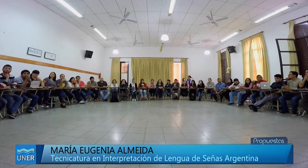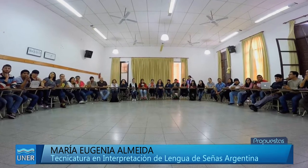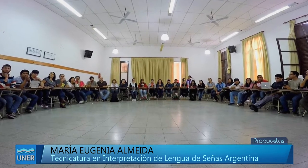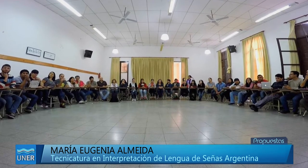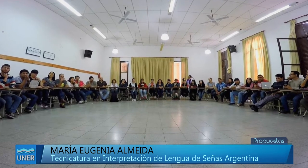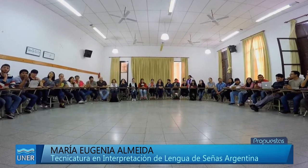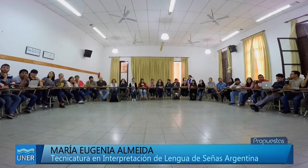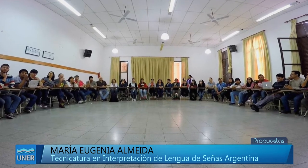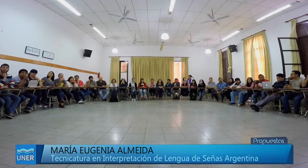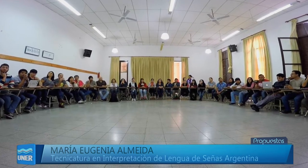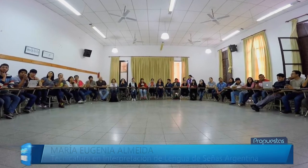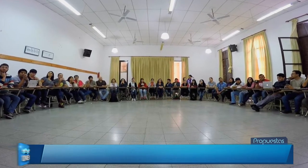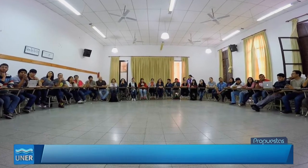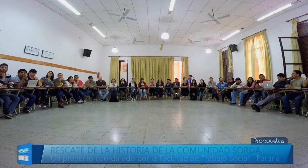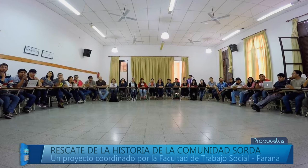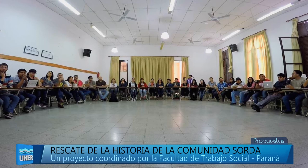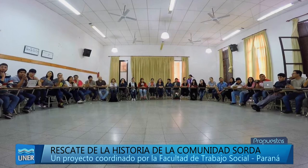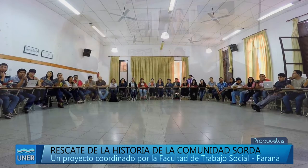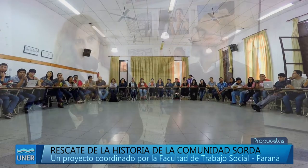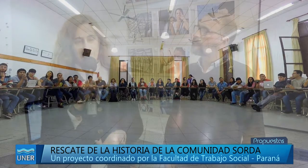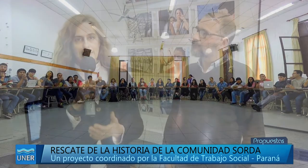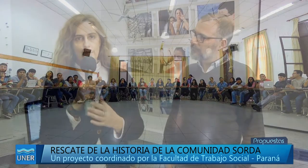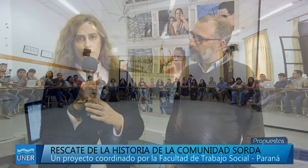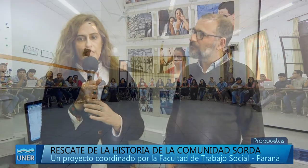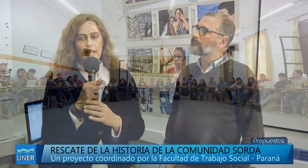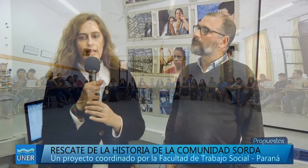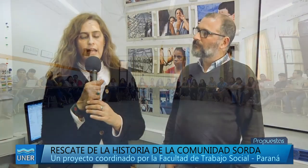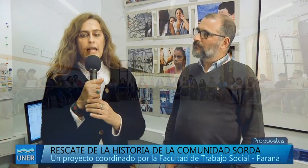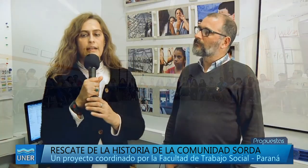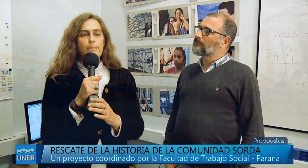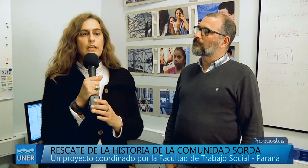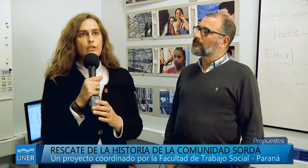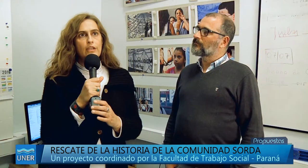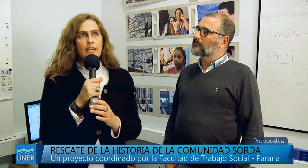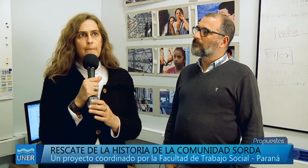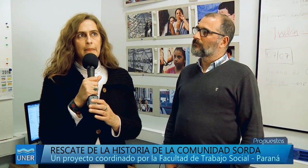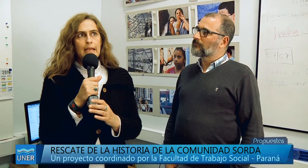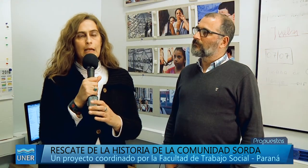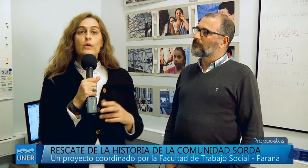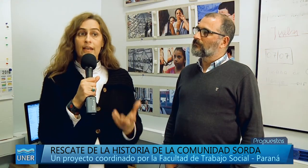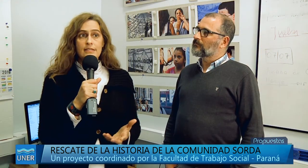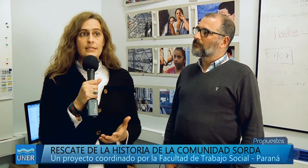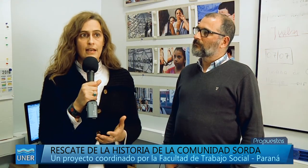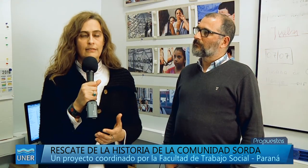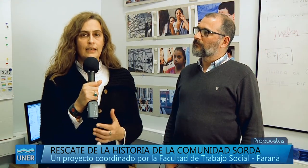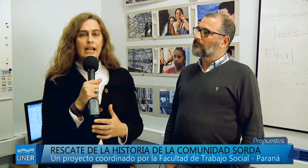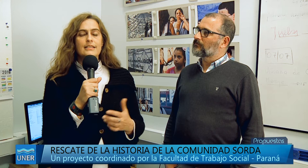capacitación para personas sordas que se estaba desarrollando en la Facultad de Trabajo Social, respecto de la urgencia y la